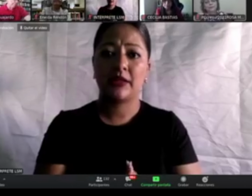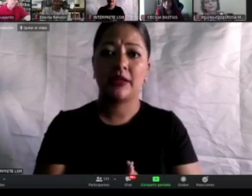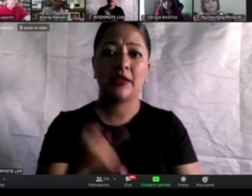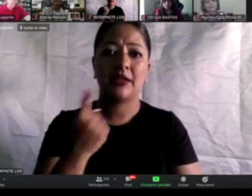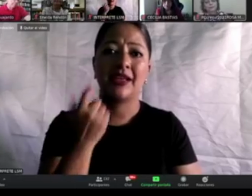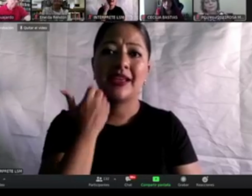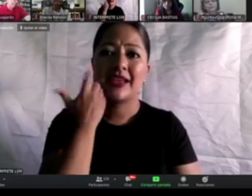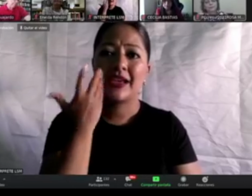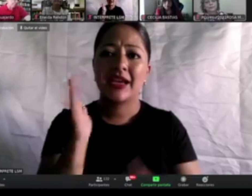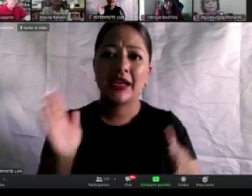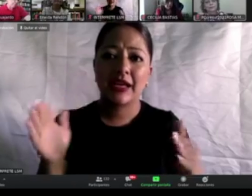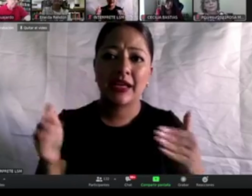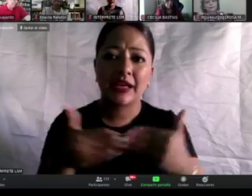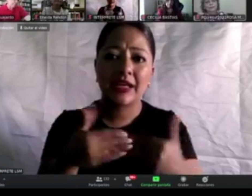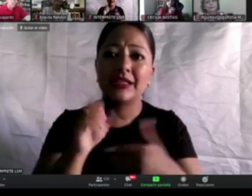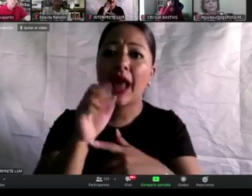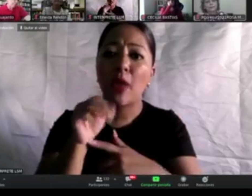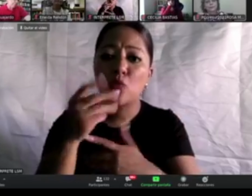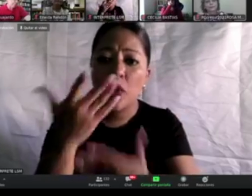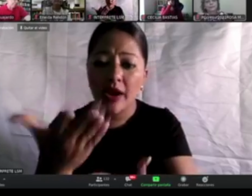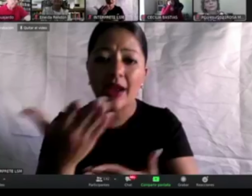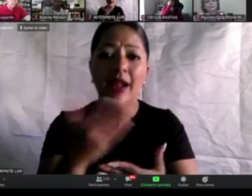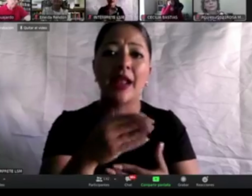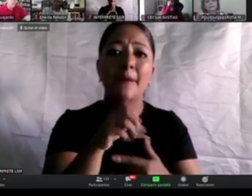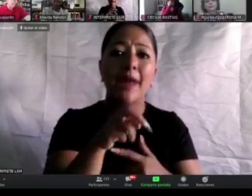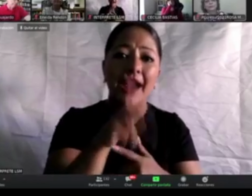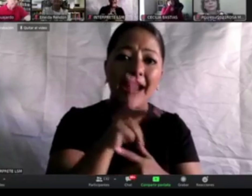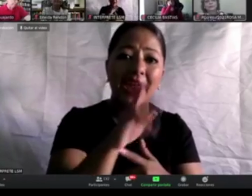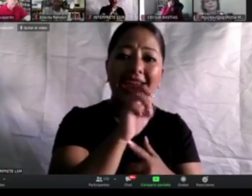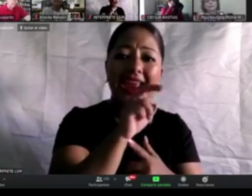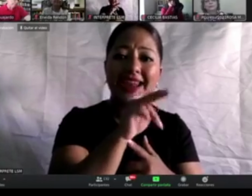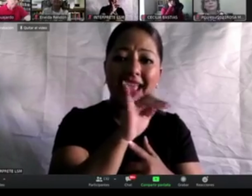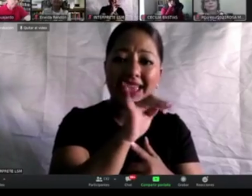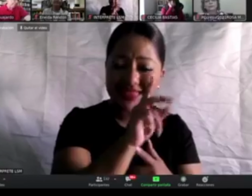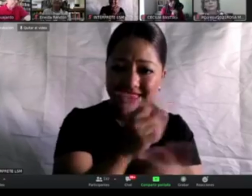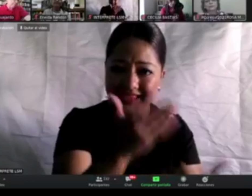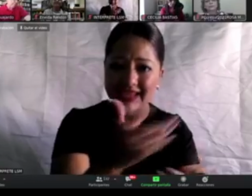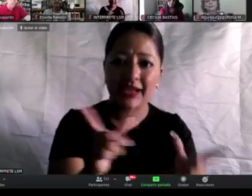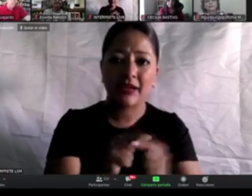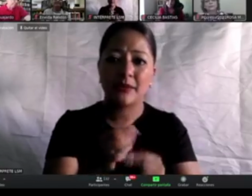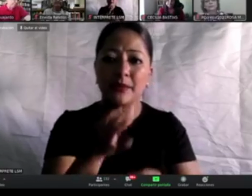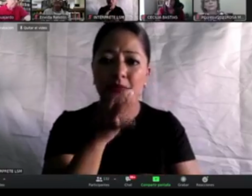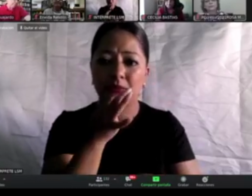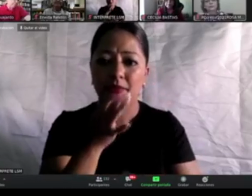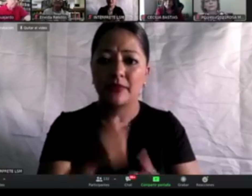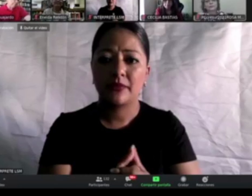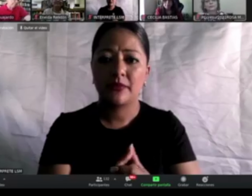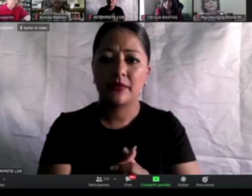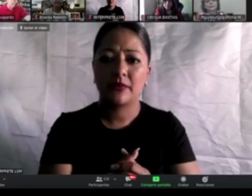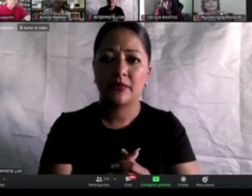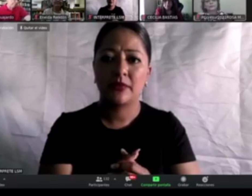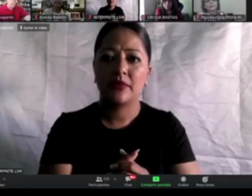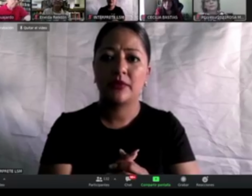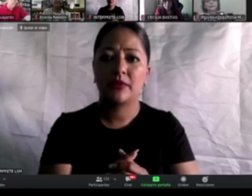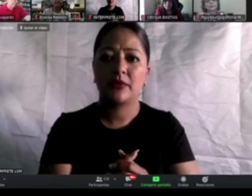ir cerrando Samuel Mark Eneida tenemos unos cuantos minutos yo